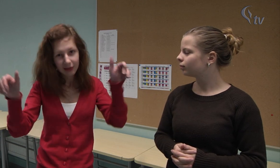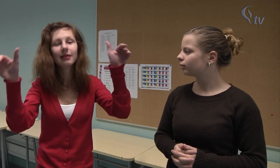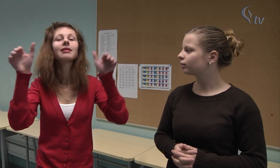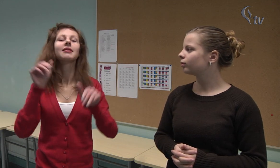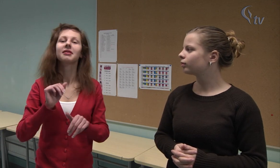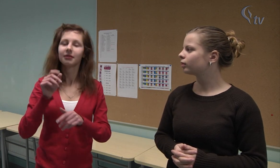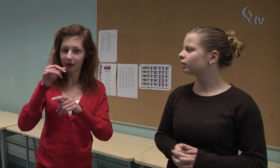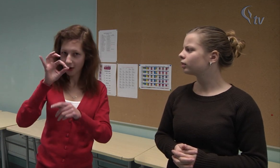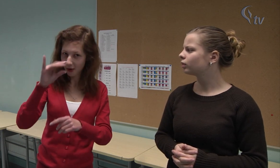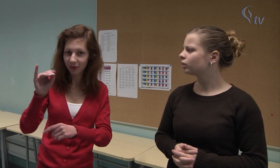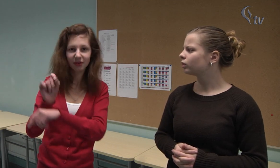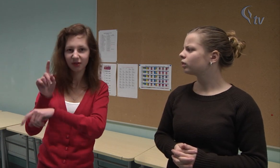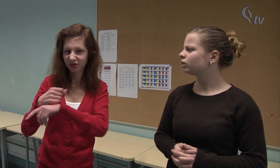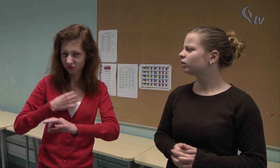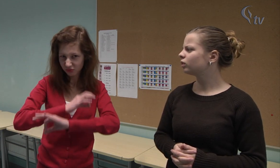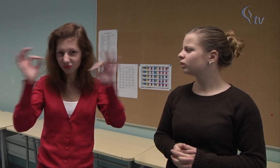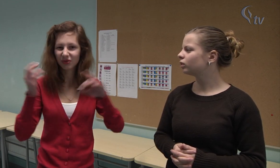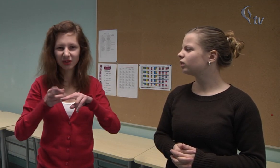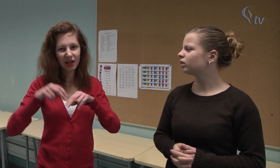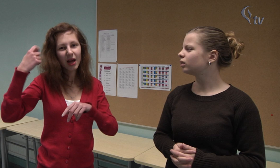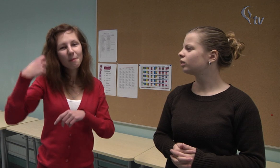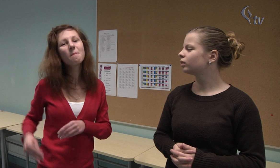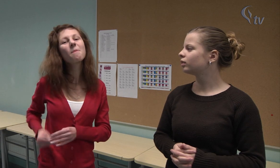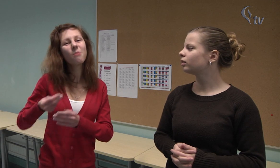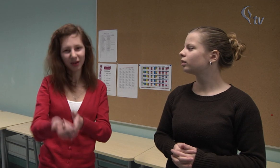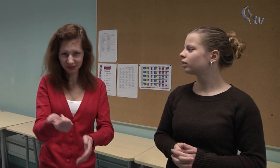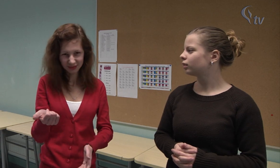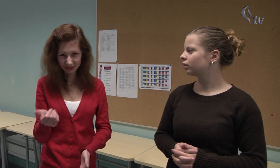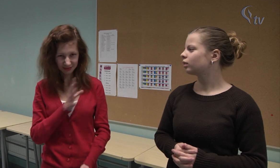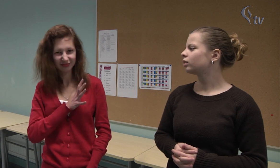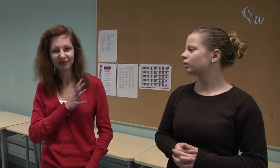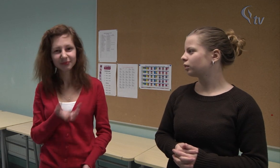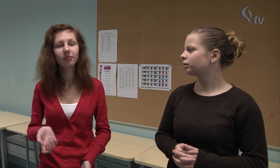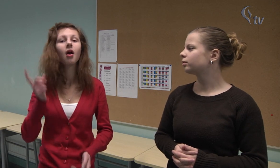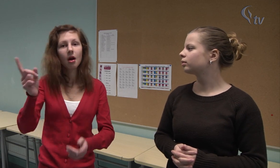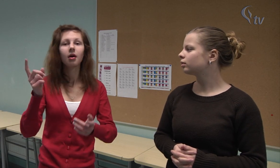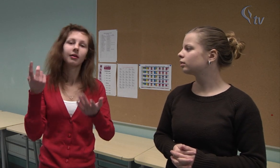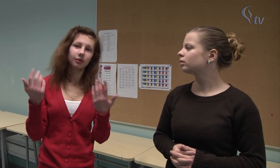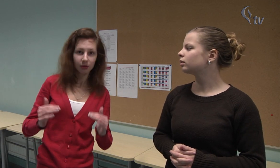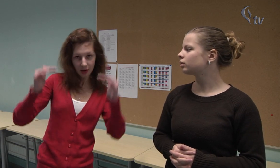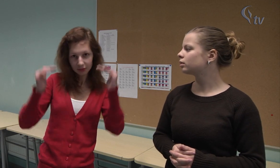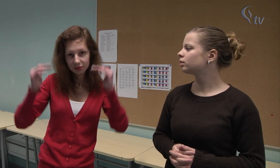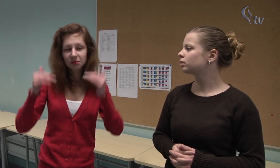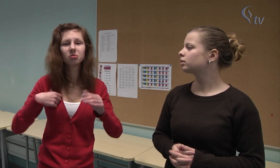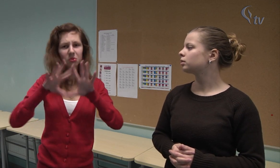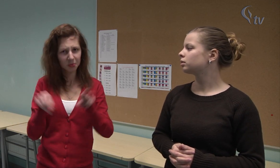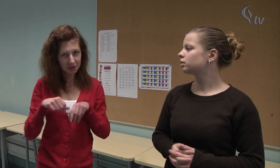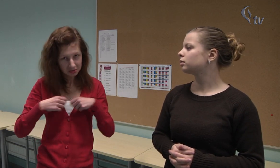tõlgi. Viipekeele tõlkid OÜ-st ma ei ole tellinud, sest ma ei jõua maksta, ma olen õpilane. Aga kui ma